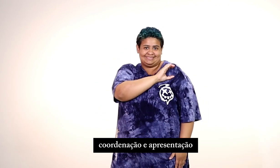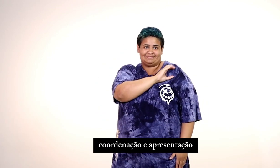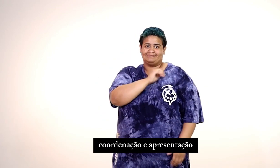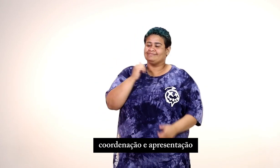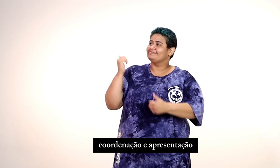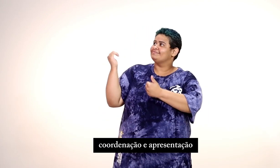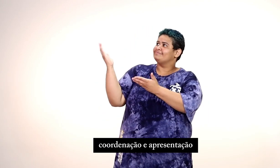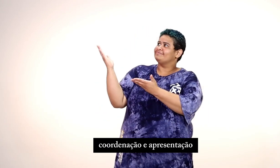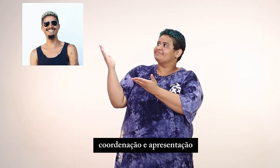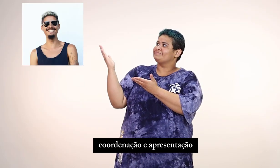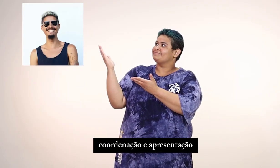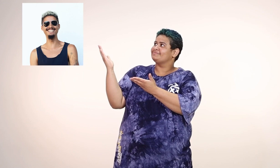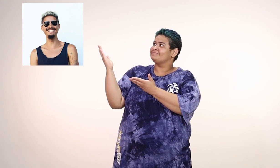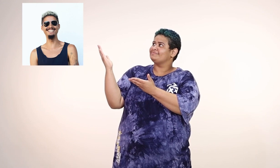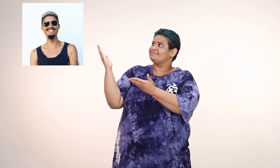Coordenação e apresentação,